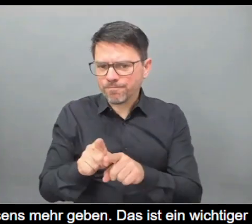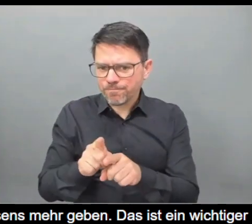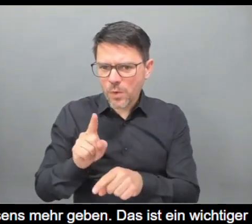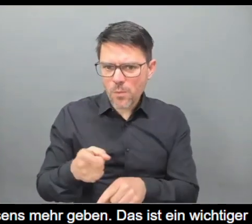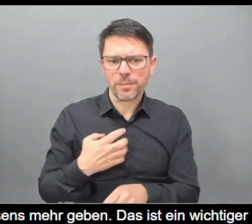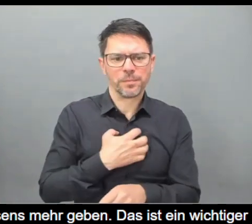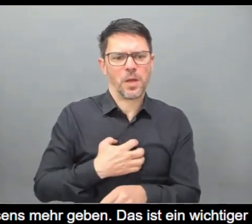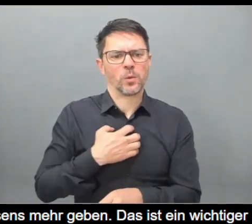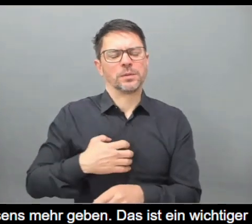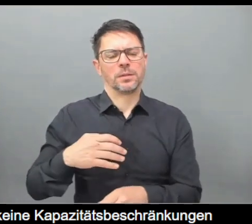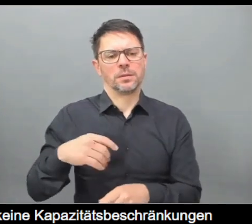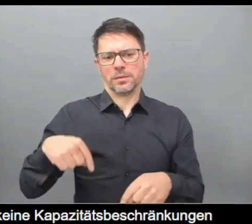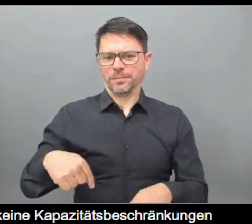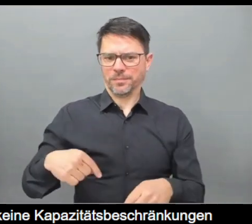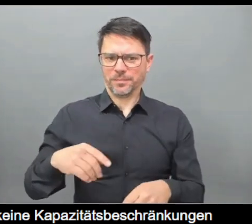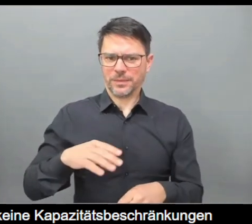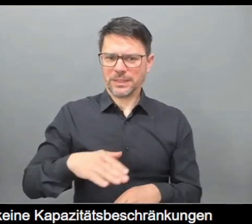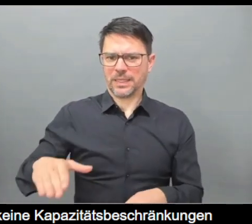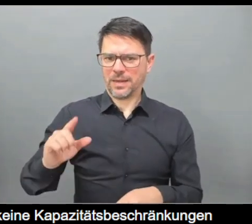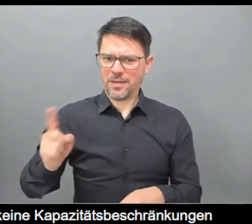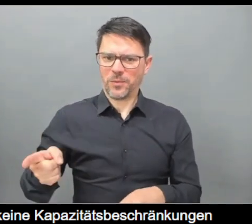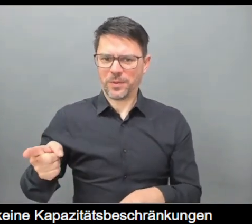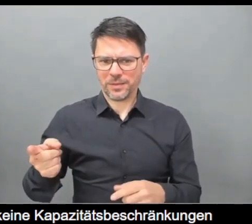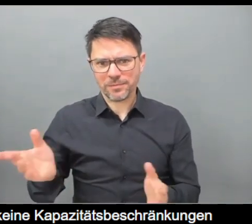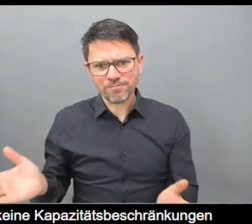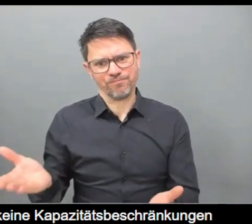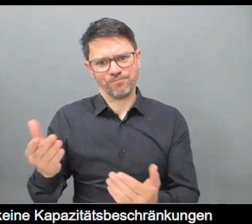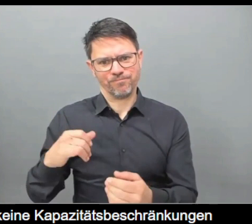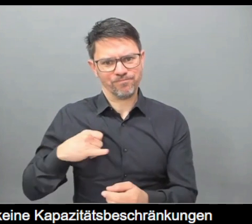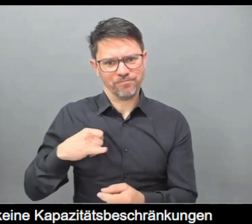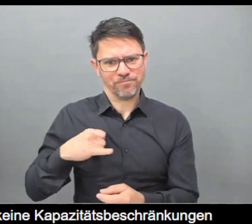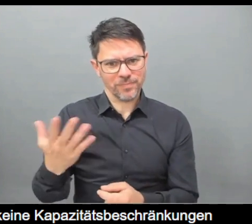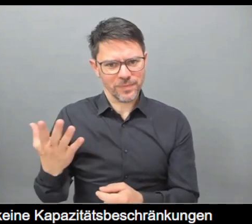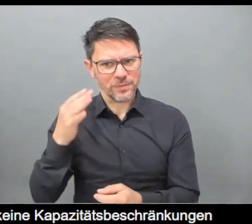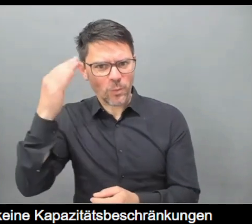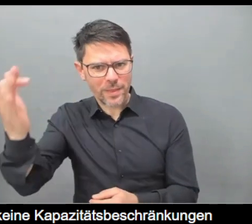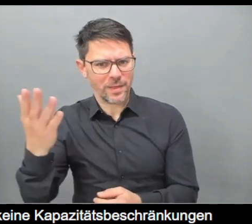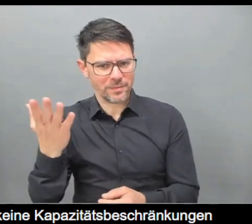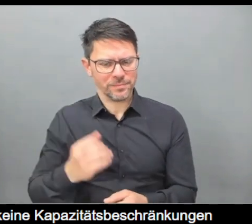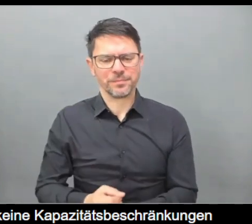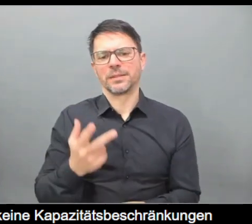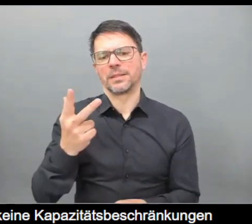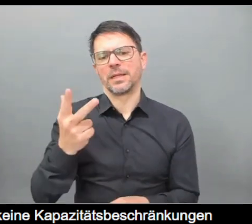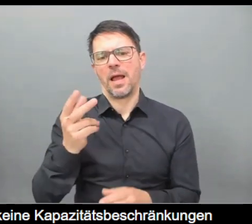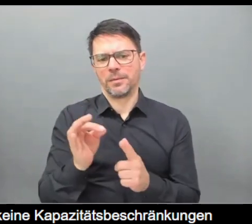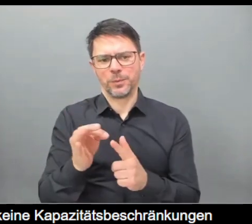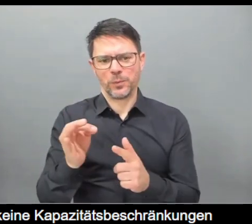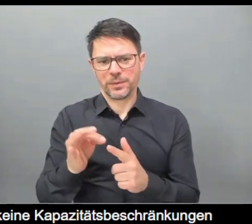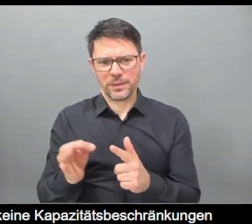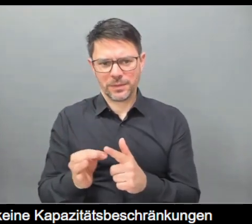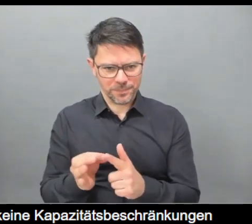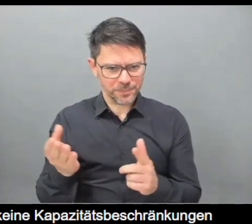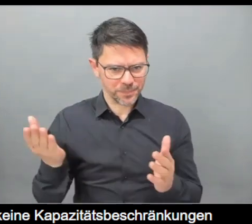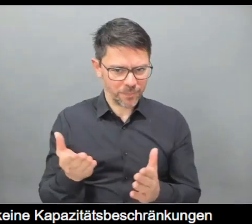in wenig nachgefragten Regionen in Bayern. Eine Prämie von 3.000 Euro brutto,